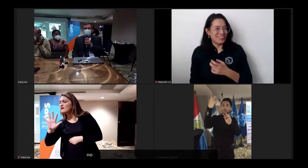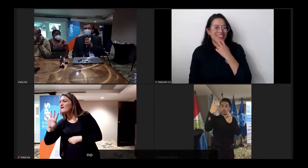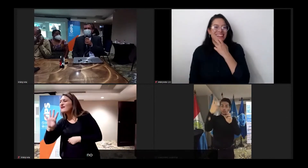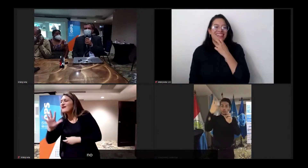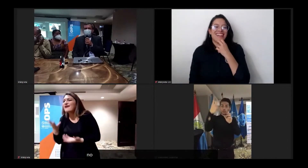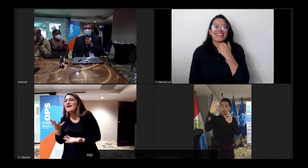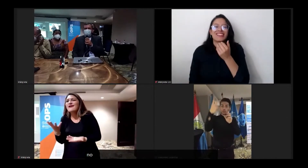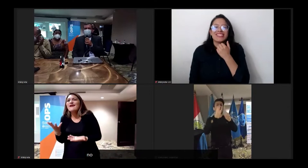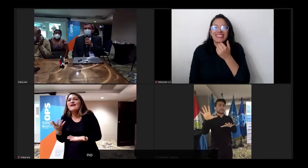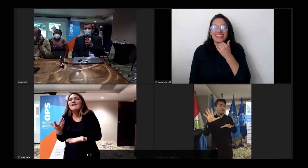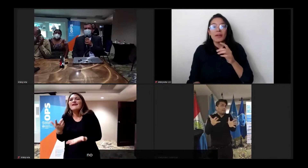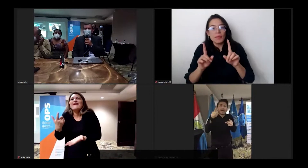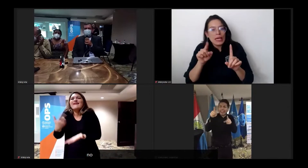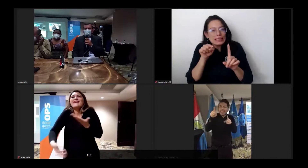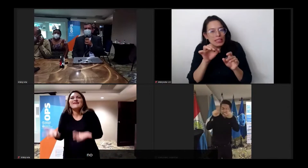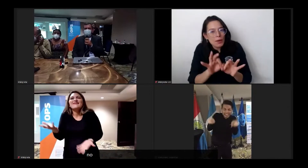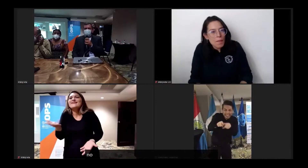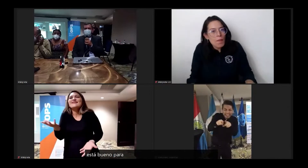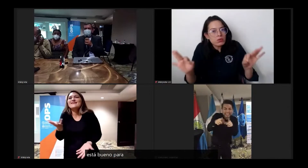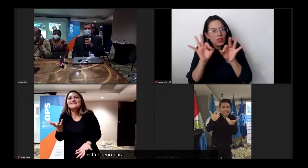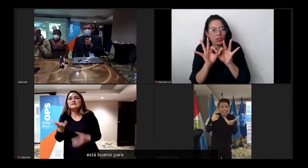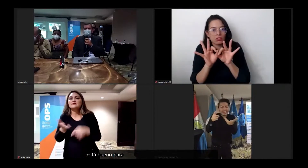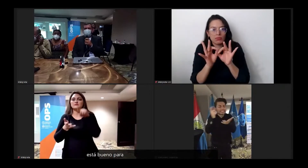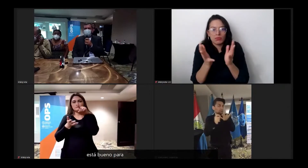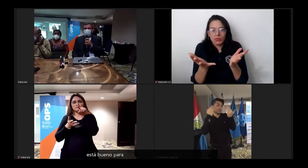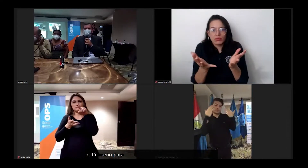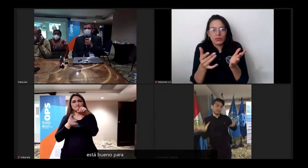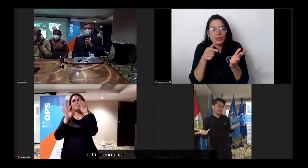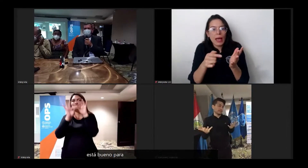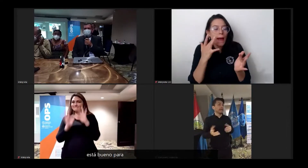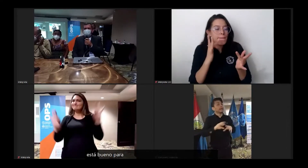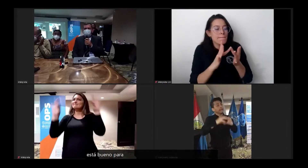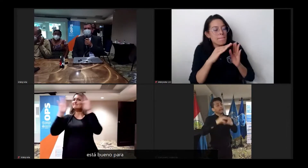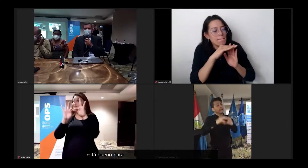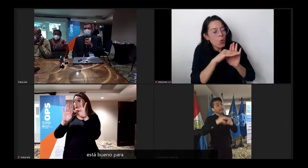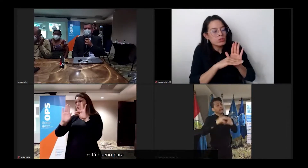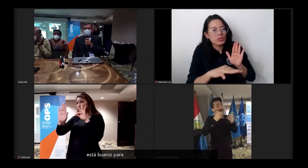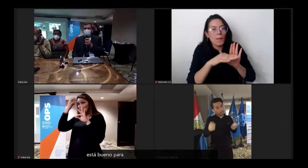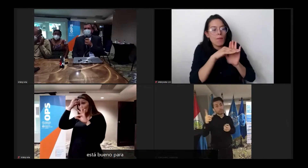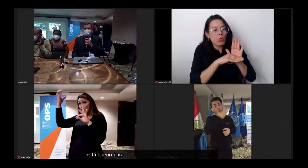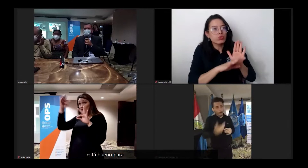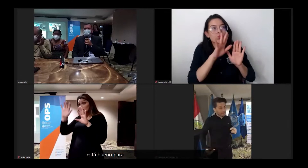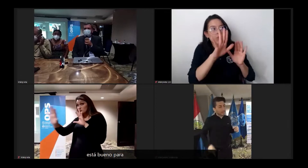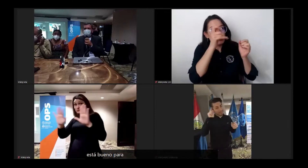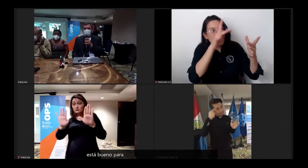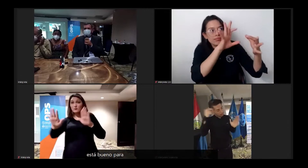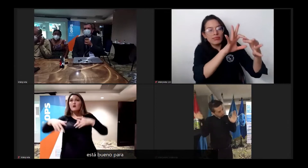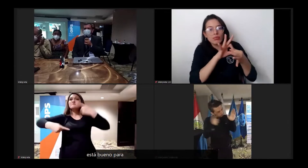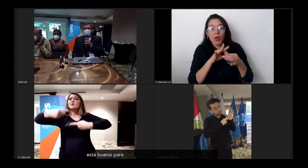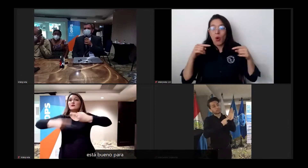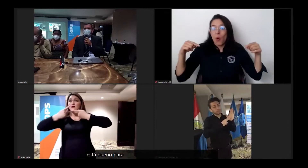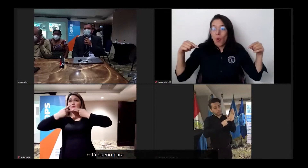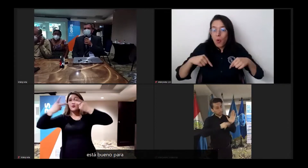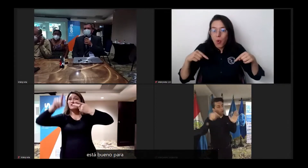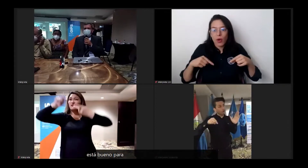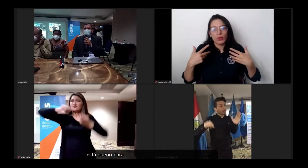importante que, digamos, en ese sentido, las políticas públicas de Estado tengan en cuenta que hoy en día